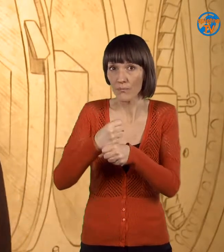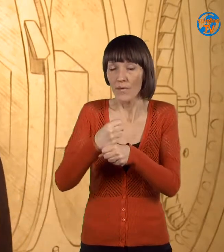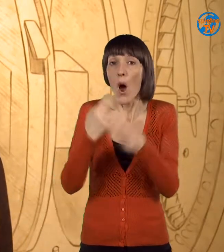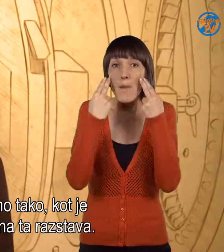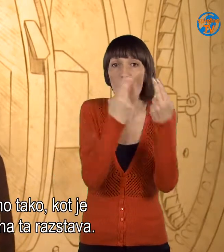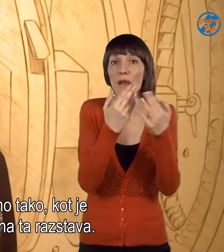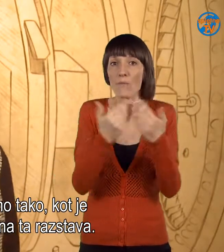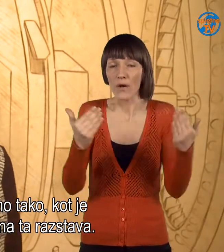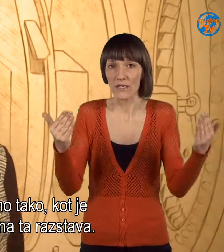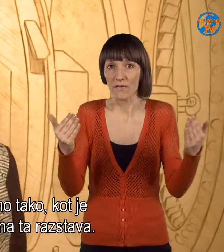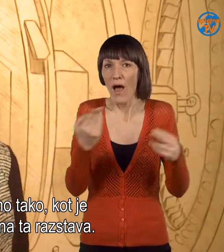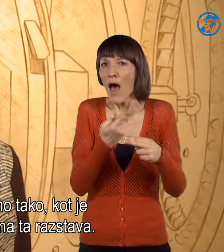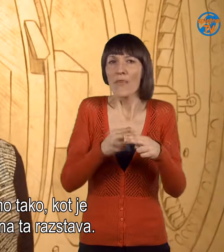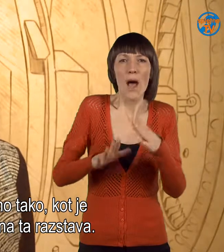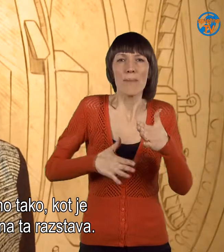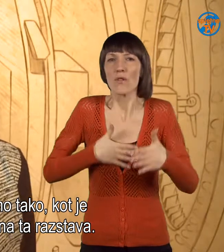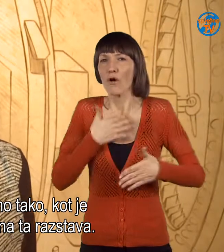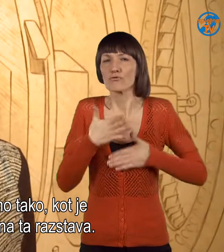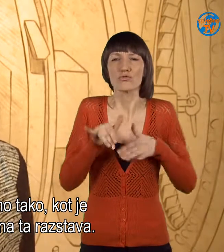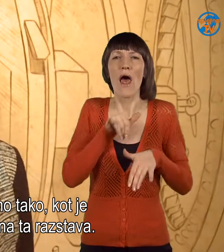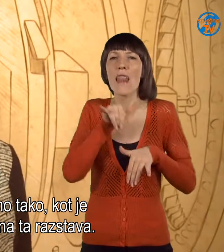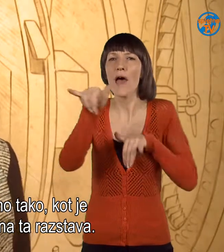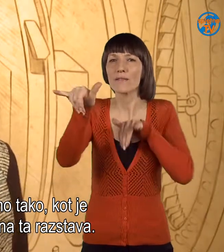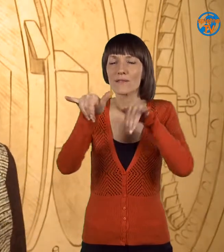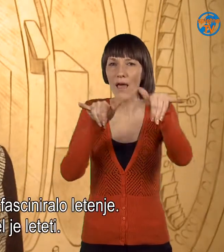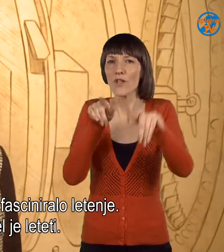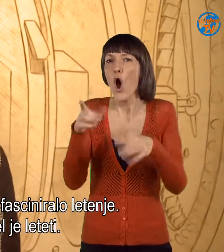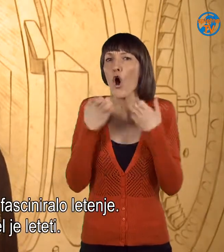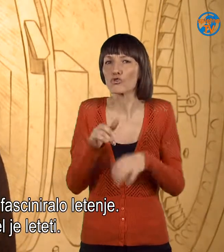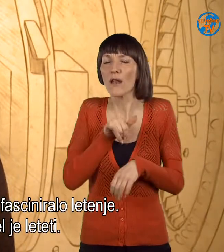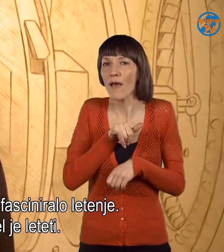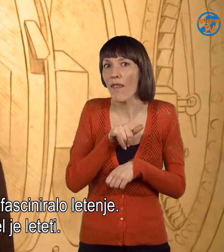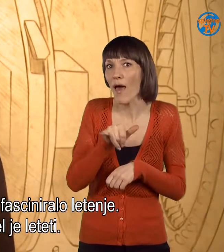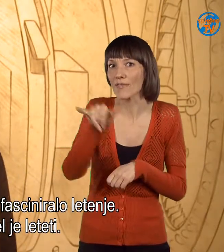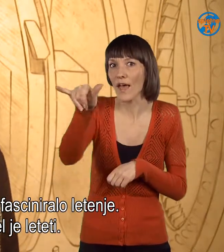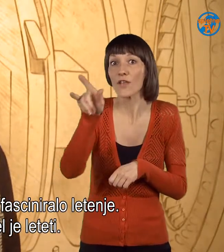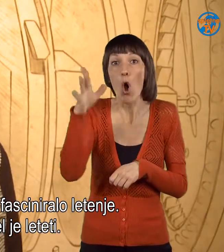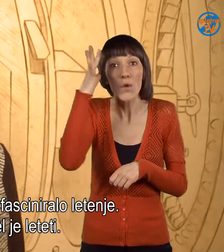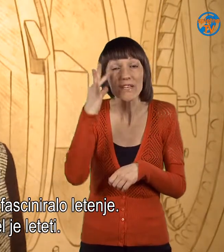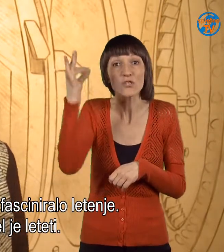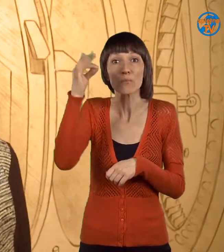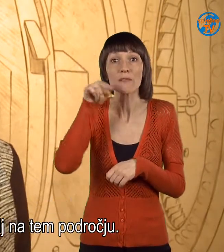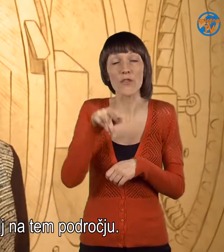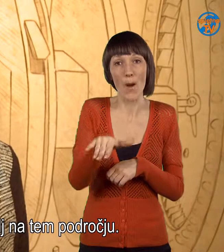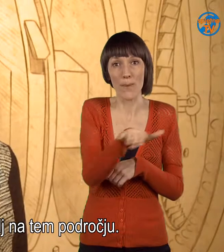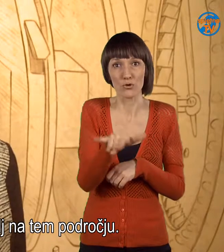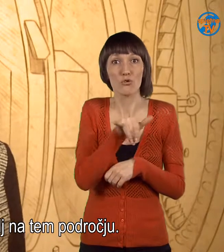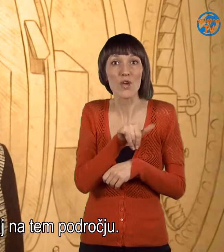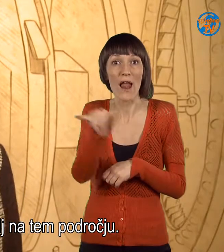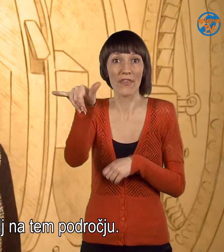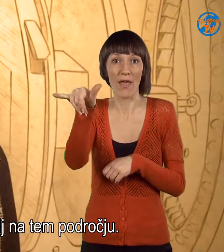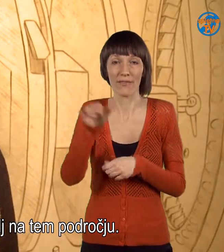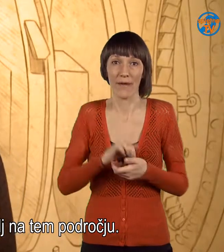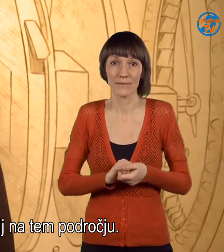ta razstava, najbolj ga je fasciniralo letenje, želel je leteti, to se pravi, bil je izumitelj na tem